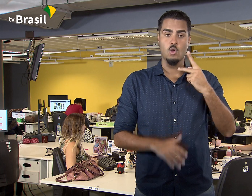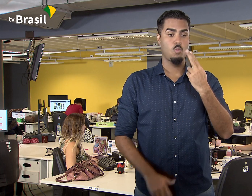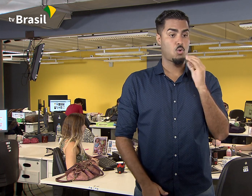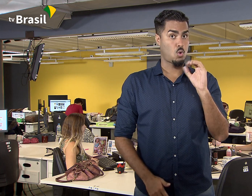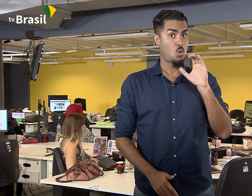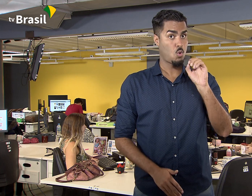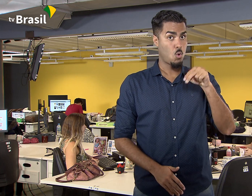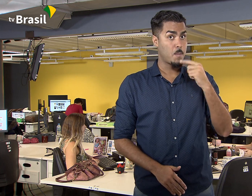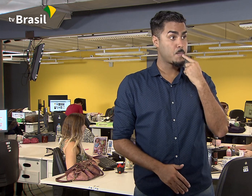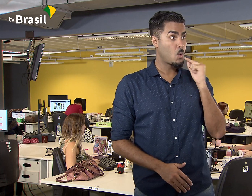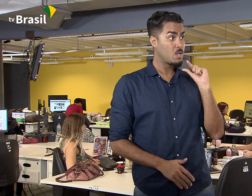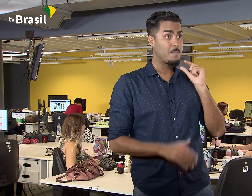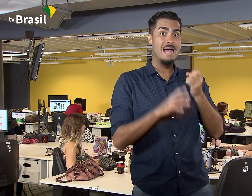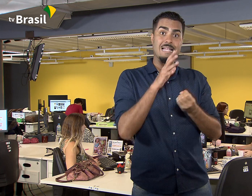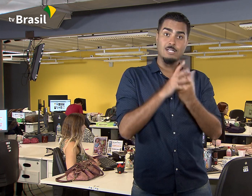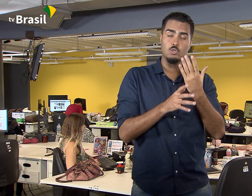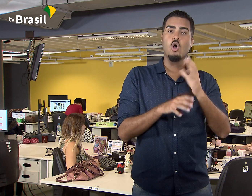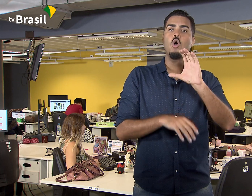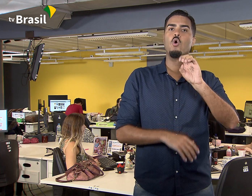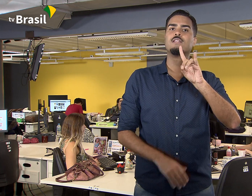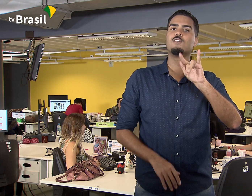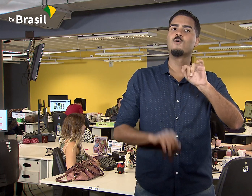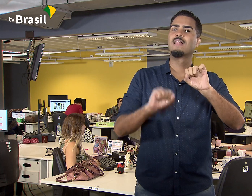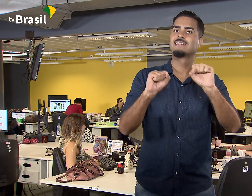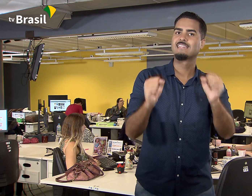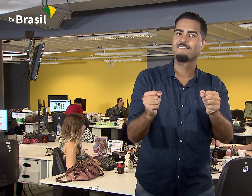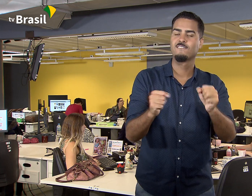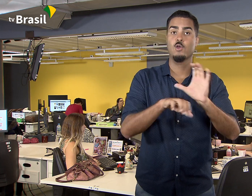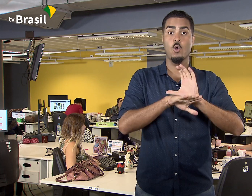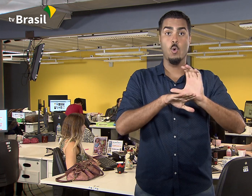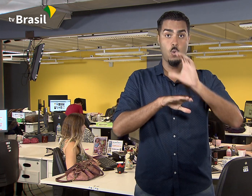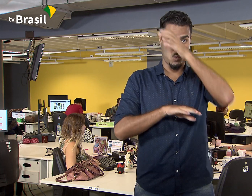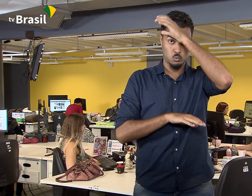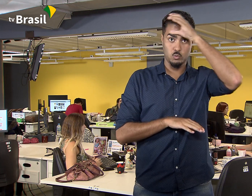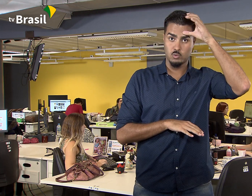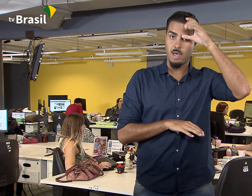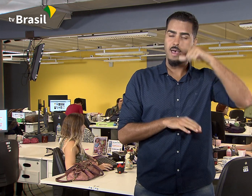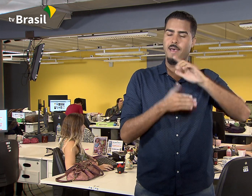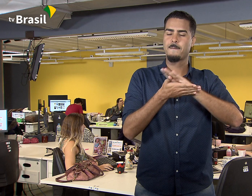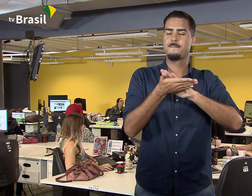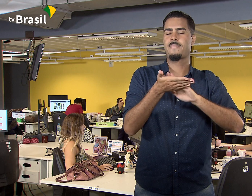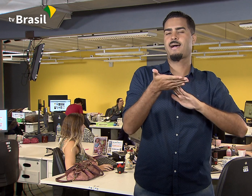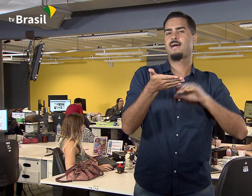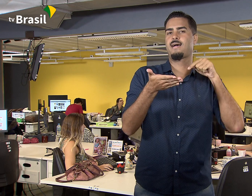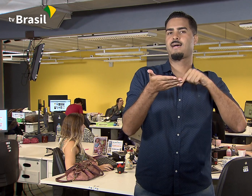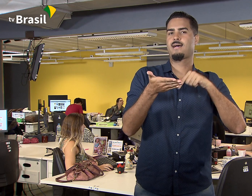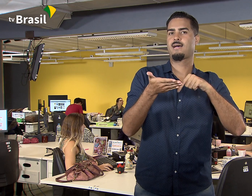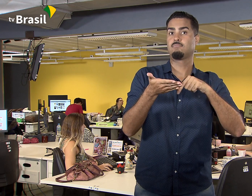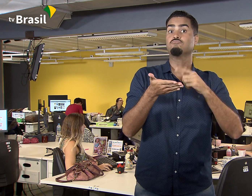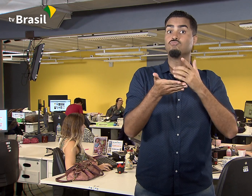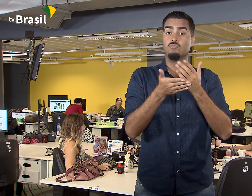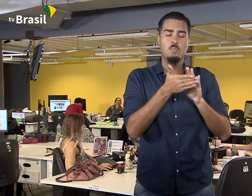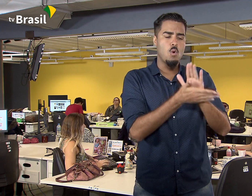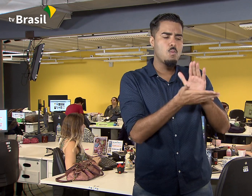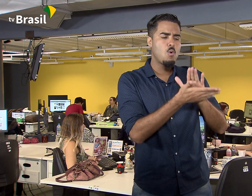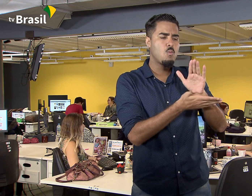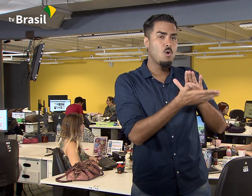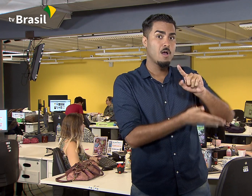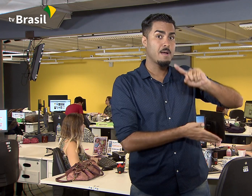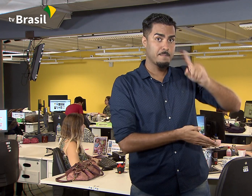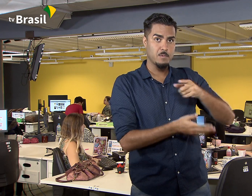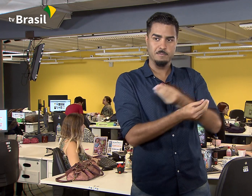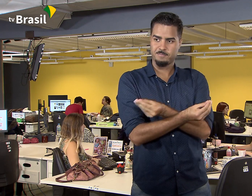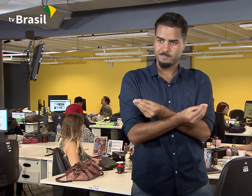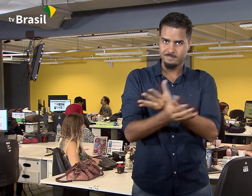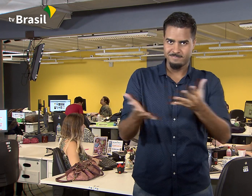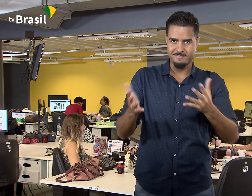visão, o PROCON lançou recentemente o Código de Defesa do Consumidor em Braille. Inicialmente, 1.000 edições do